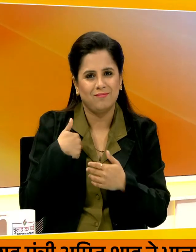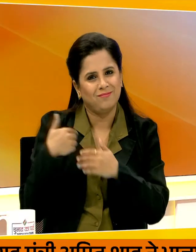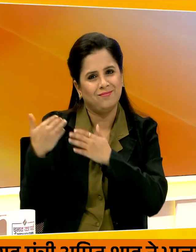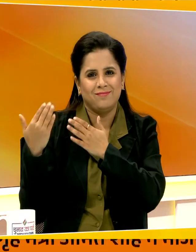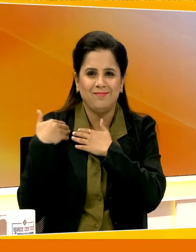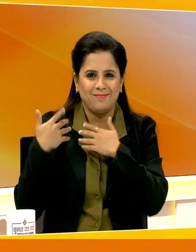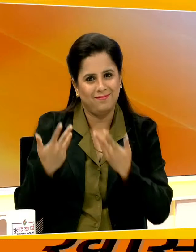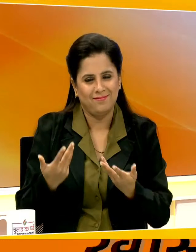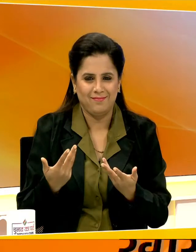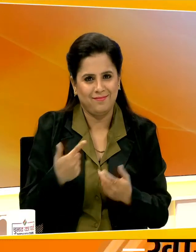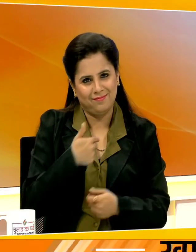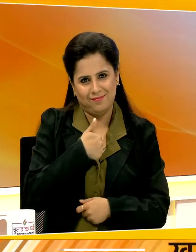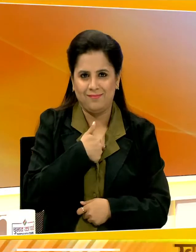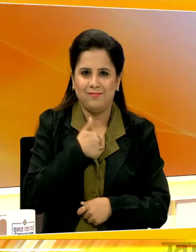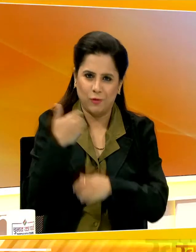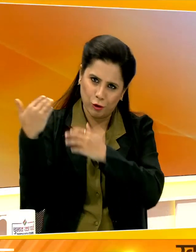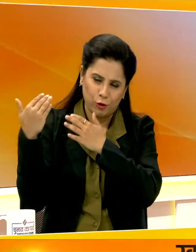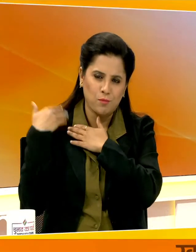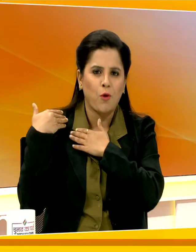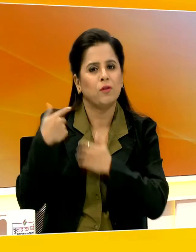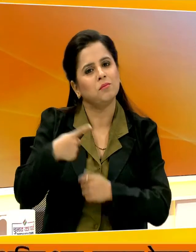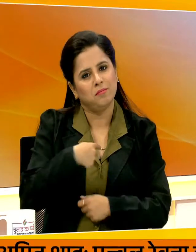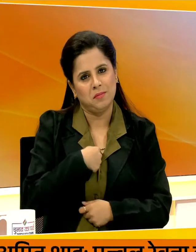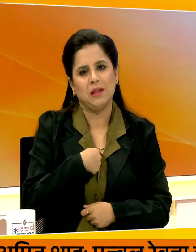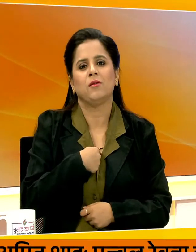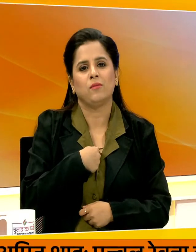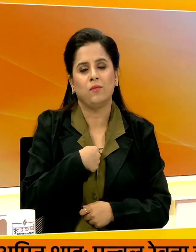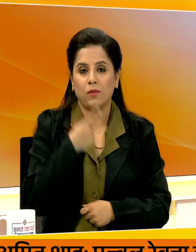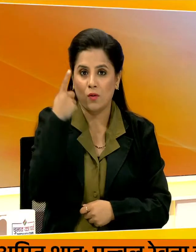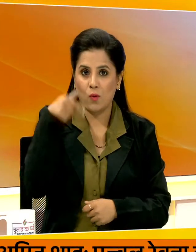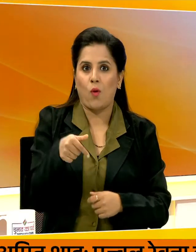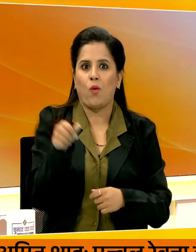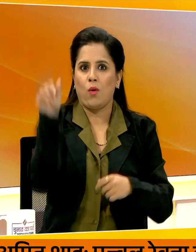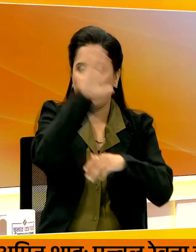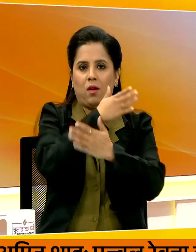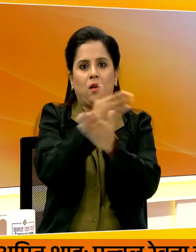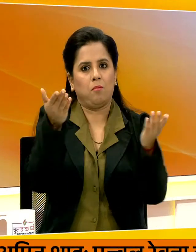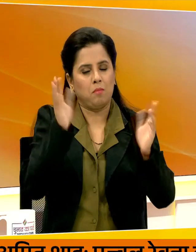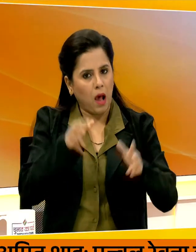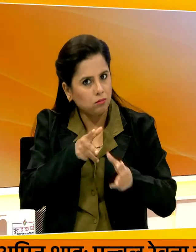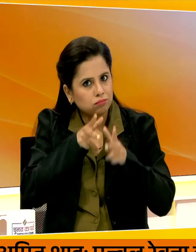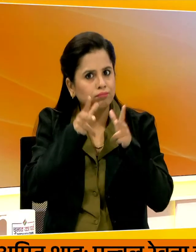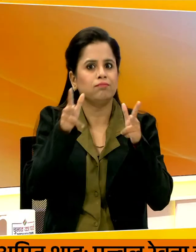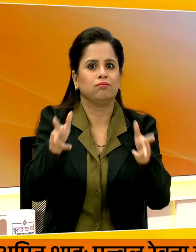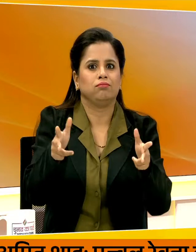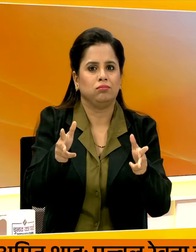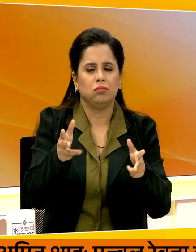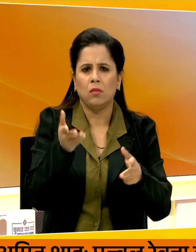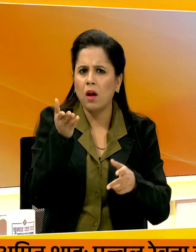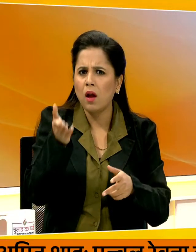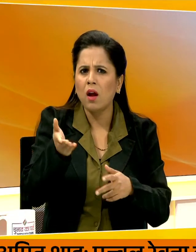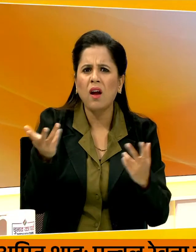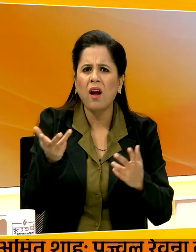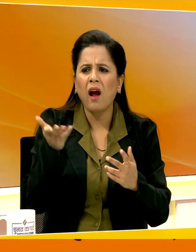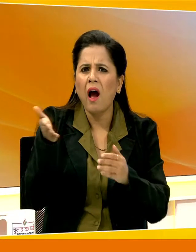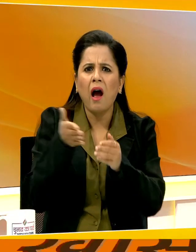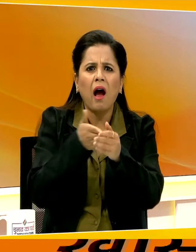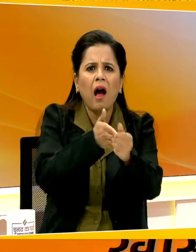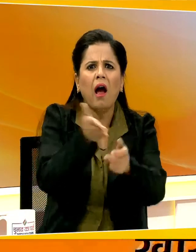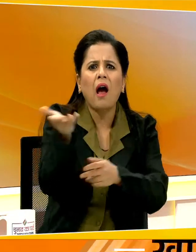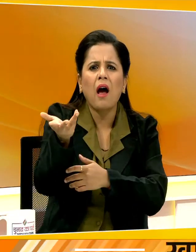जिम्मेवारी, मेरी रिस्पॉन्सिबिलिटी है कि मैं देशवासियों को बताऊं कि भाई ये इस दिशा में ले जा रहे